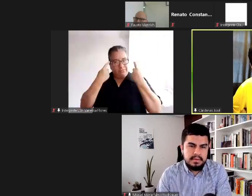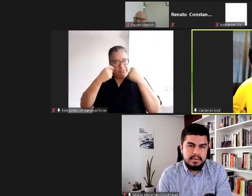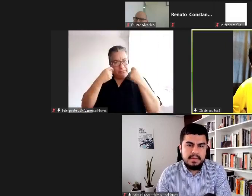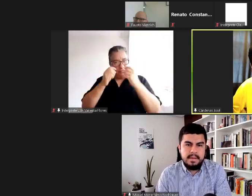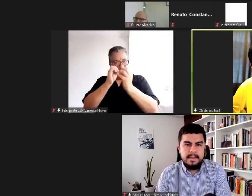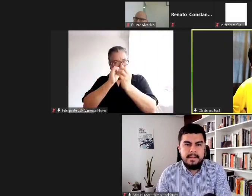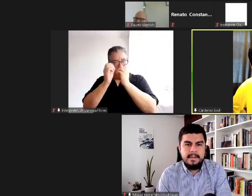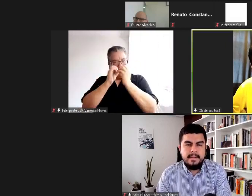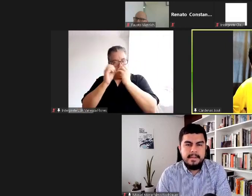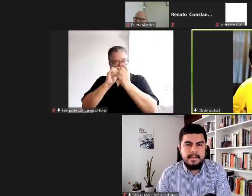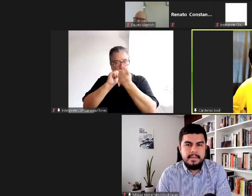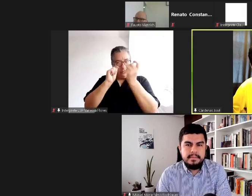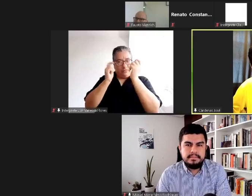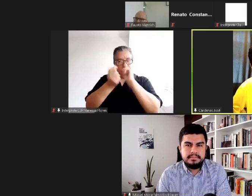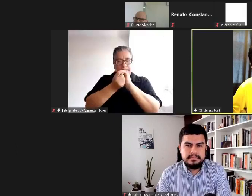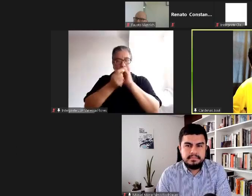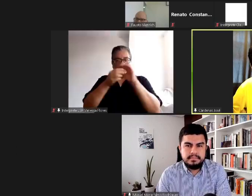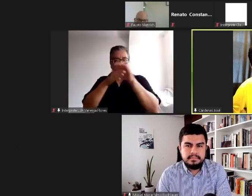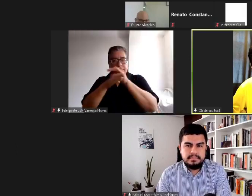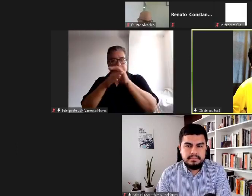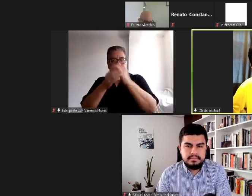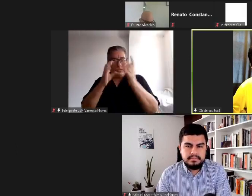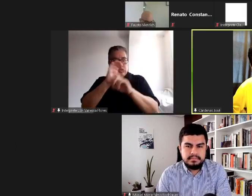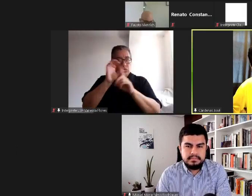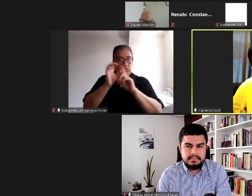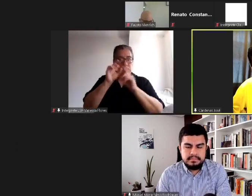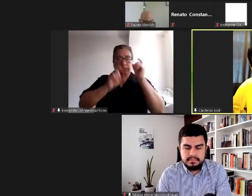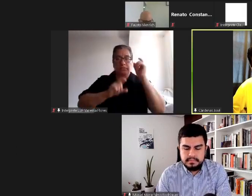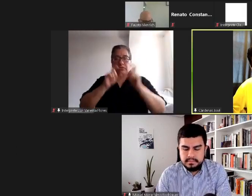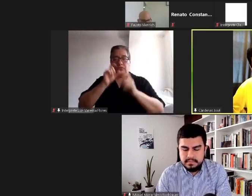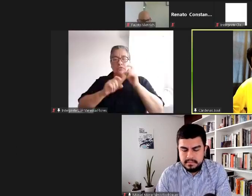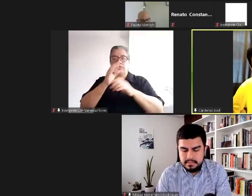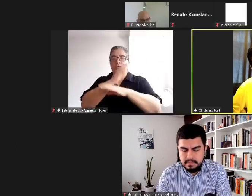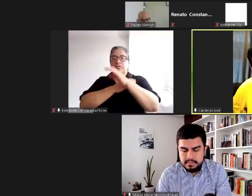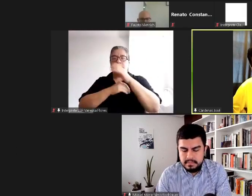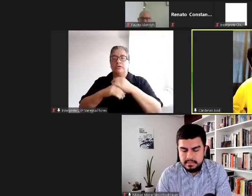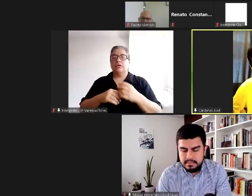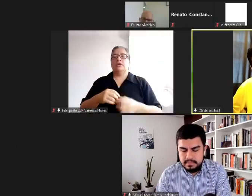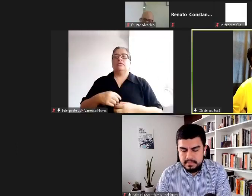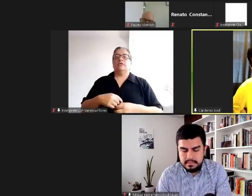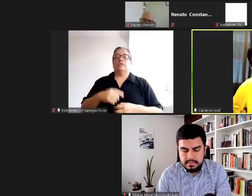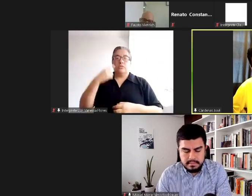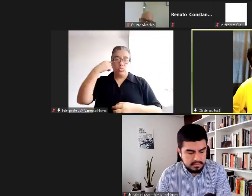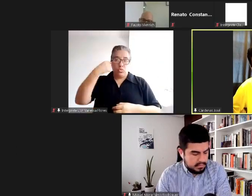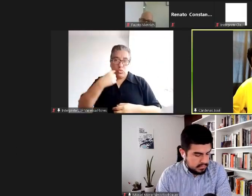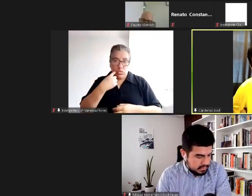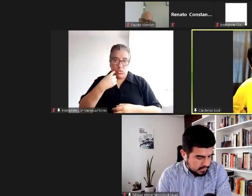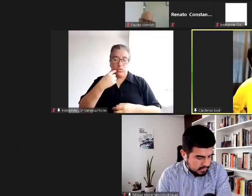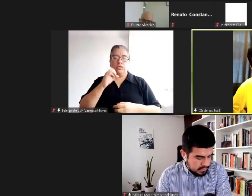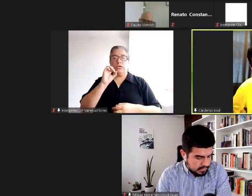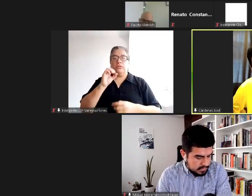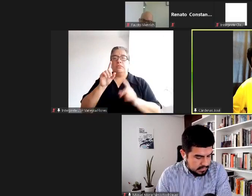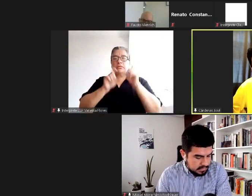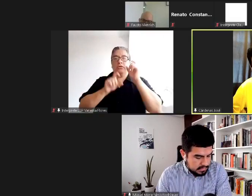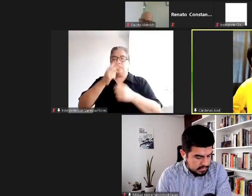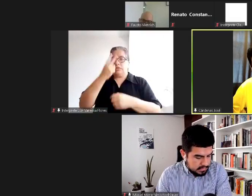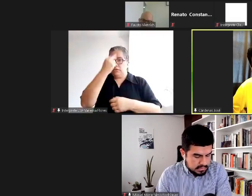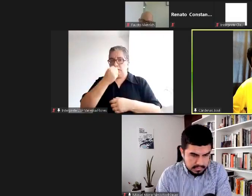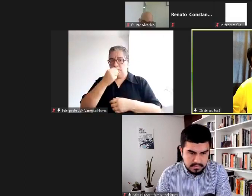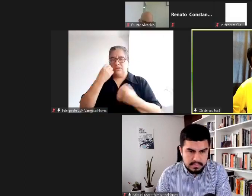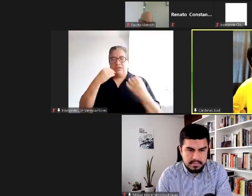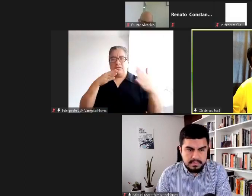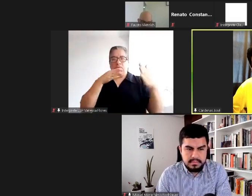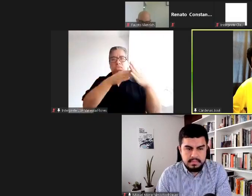para las personas con discapacidad visual y auditiva y otras colectividades, y a veces nos chocamos contra la pared, esta pared